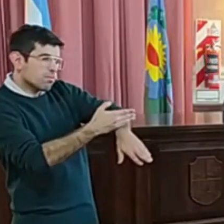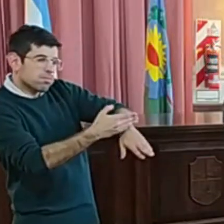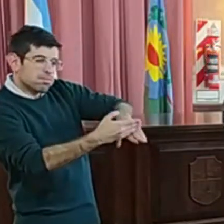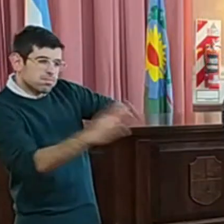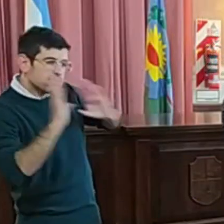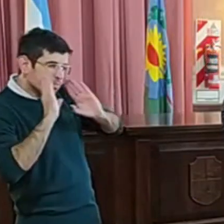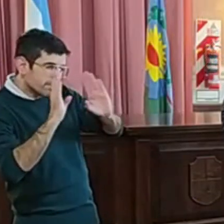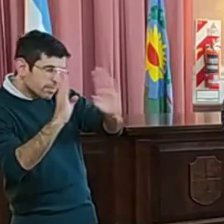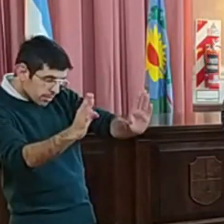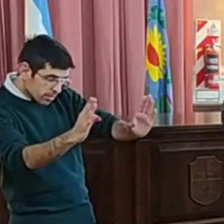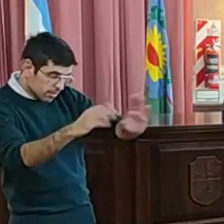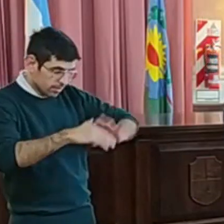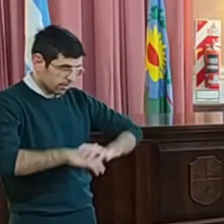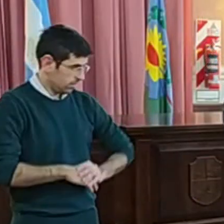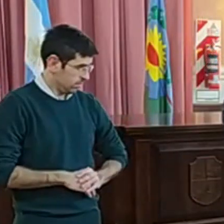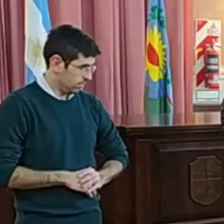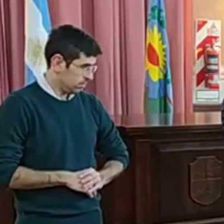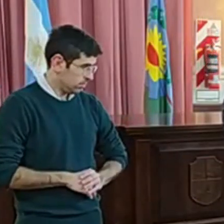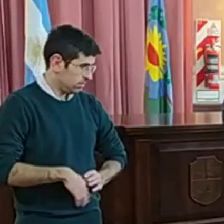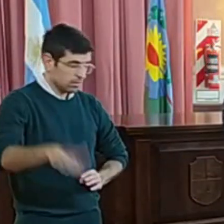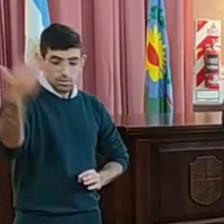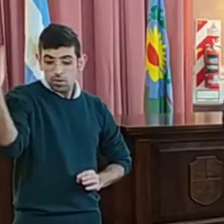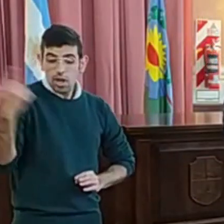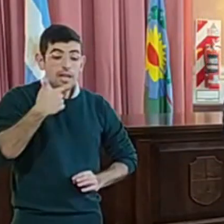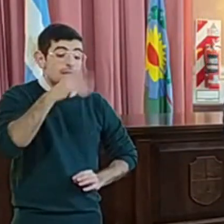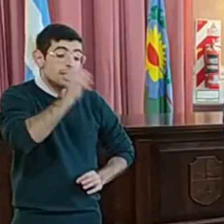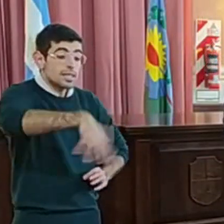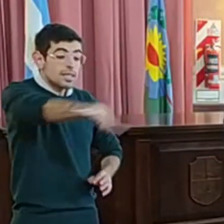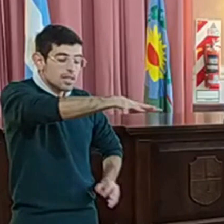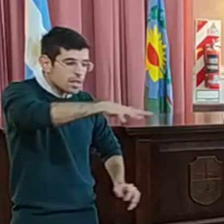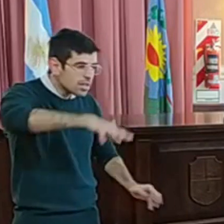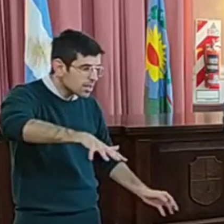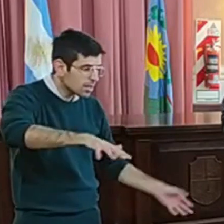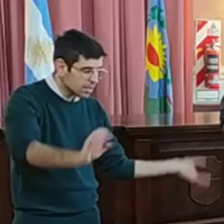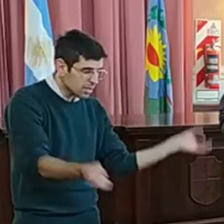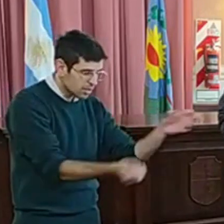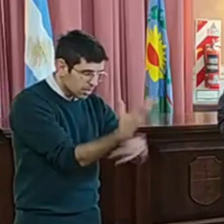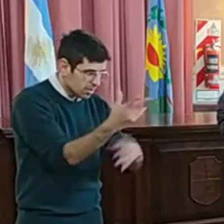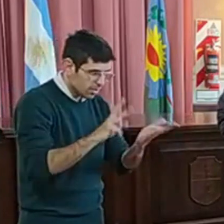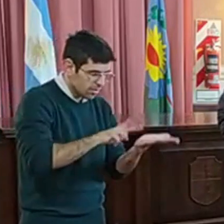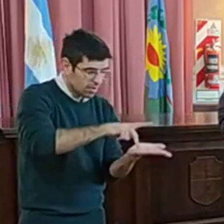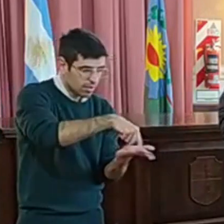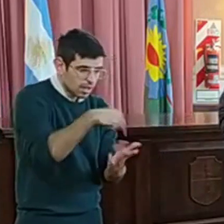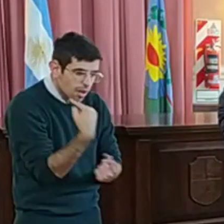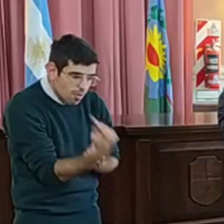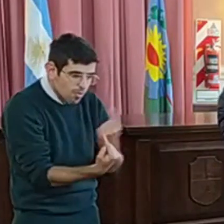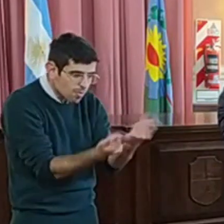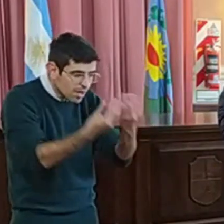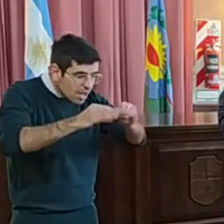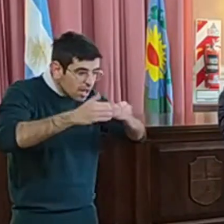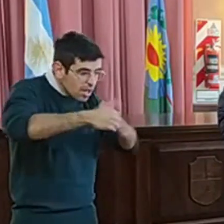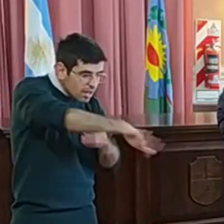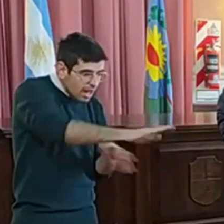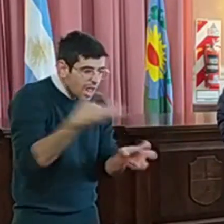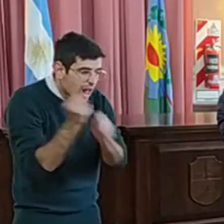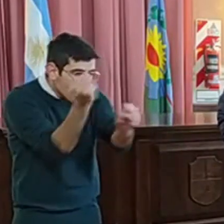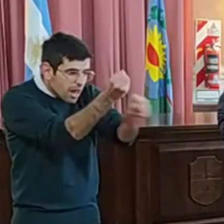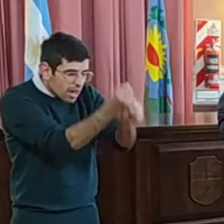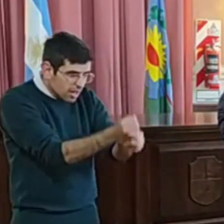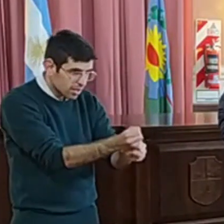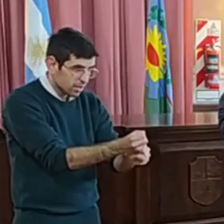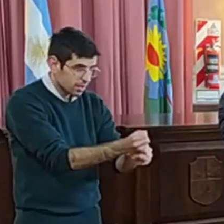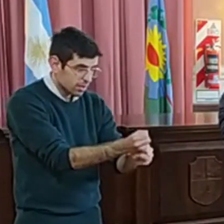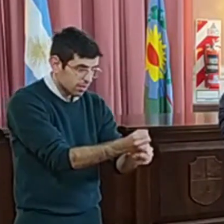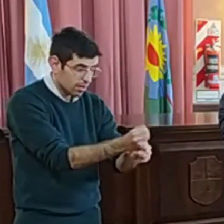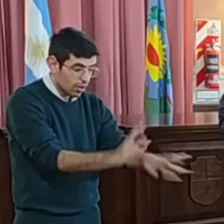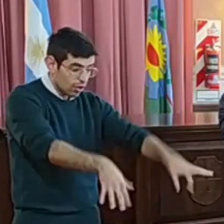Nuestro pasado y los cimientos del crecimiento de San Pedro siempre estuvieron ligados al trabajo y a la dignidad que